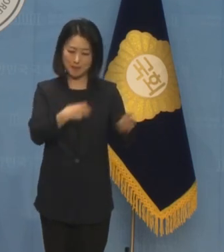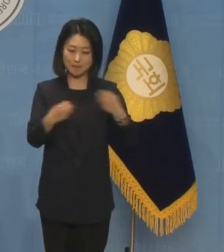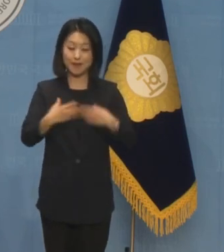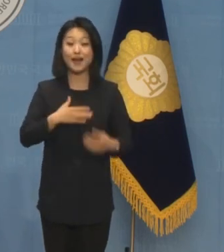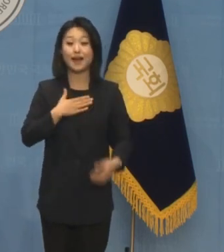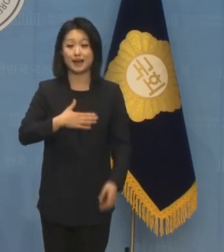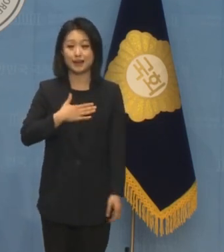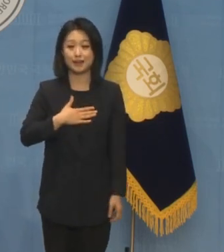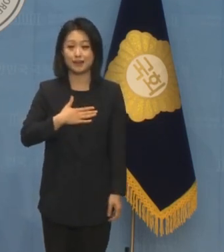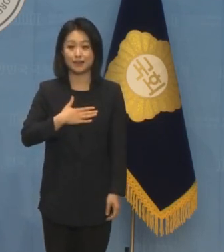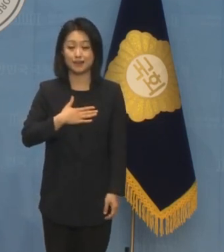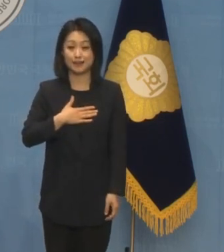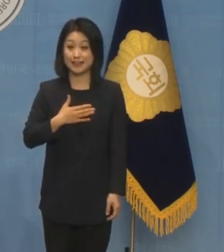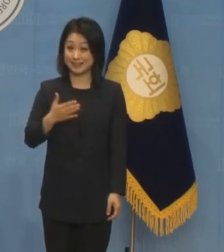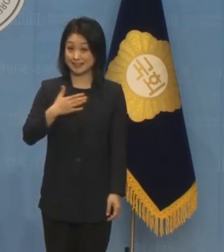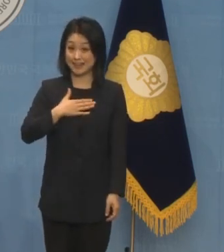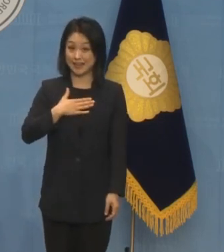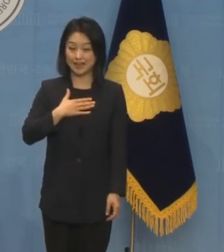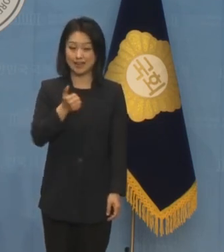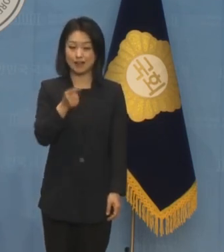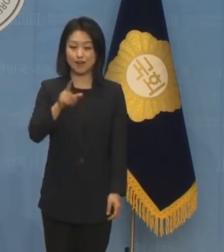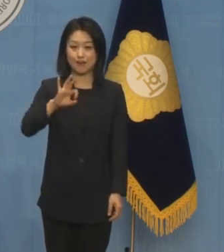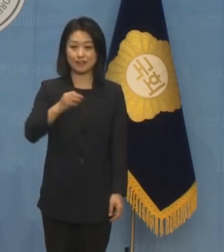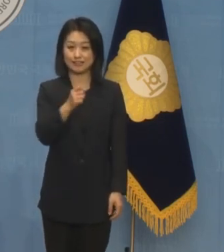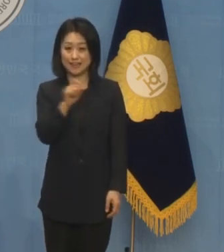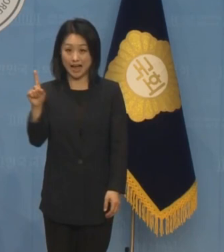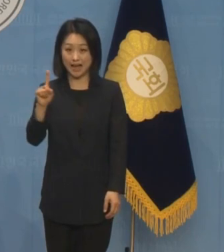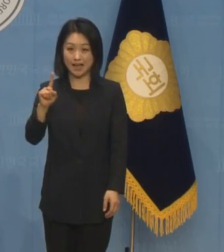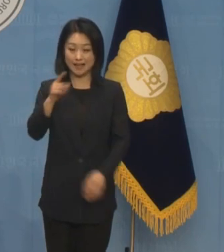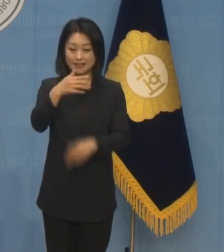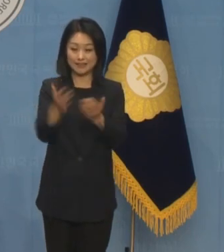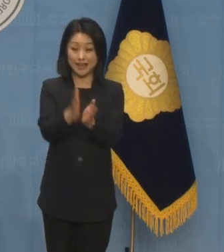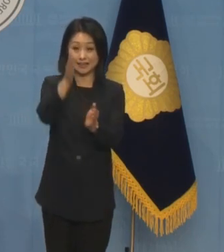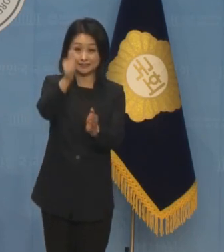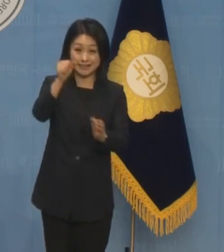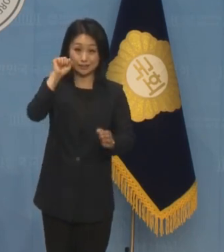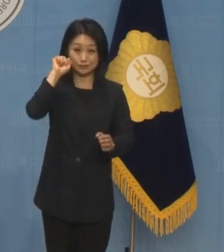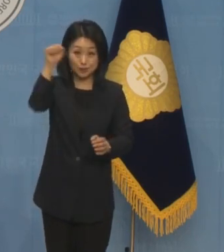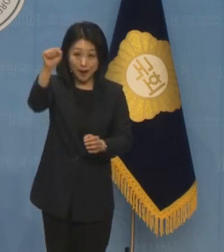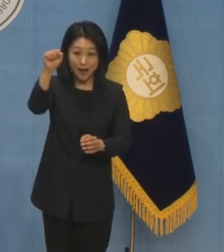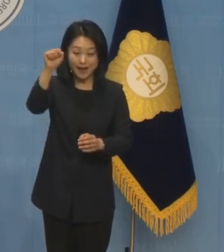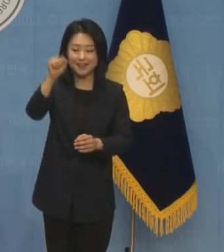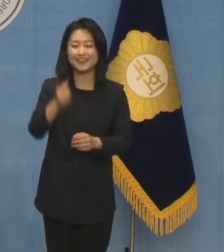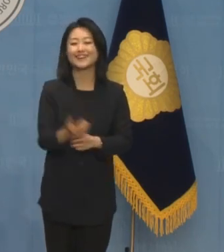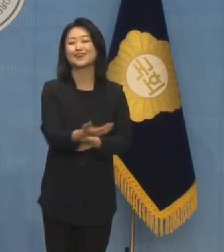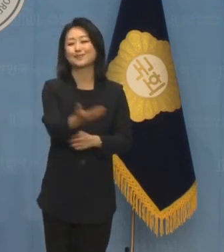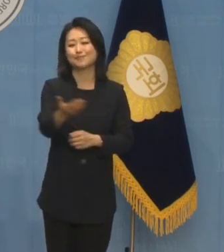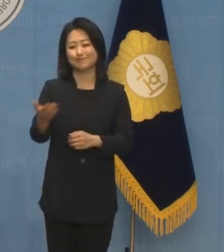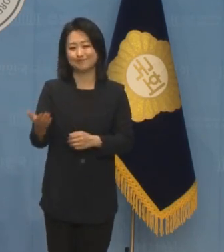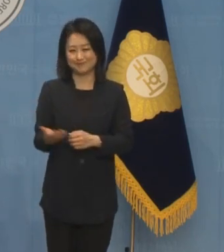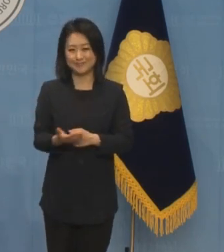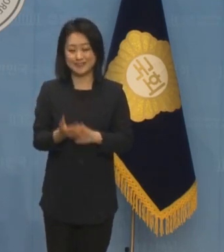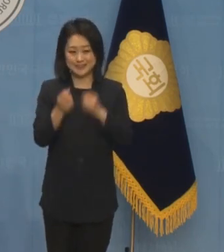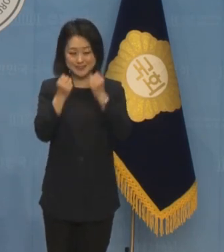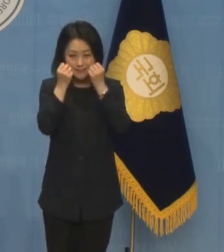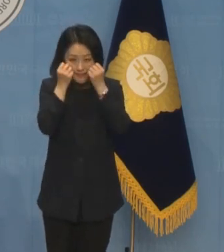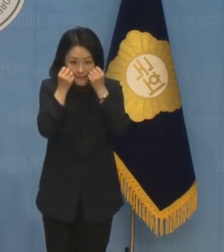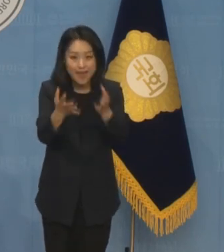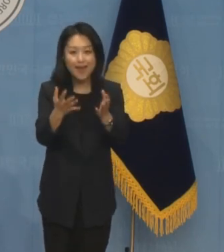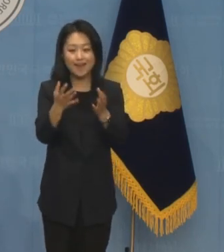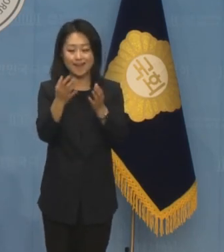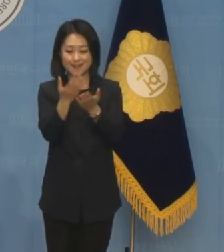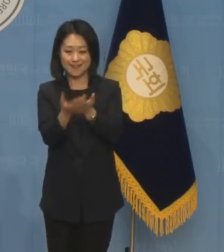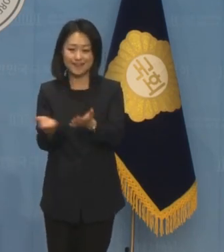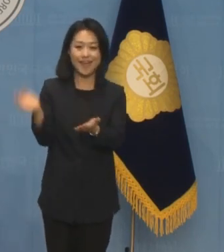압니다. 허은하가 이끄는 개혁신당은 당원 여러분의 이러한 우려를 덜어드리기 위한 획기적인